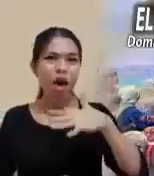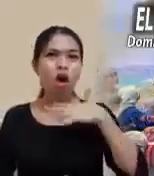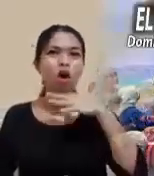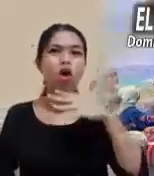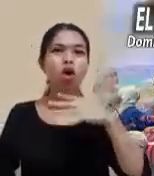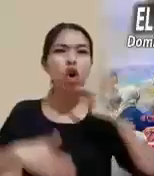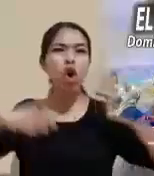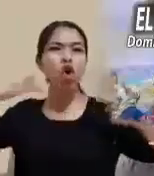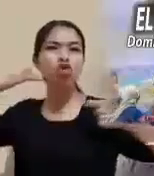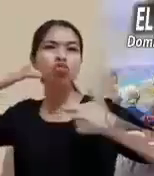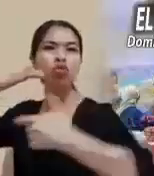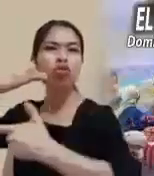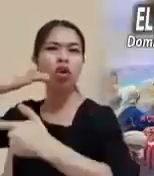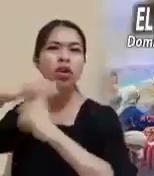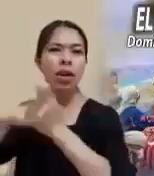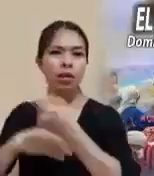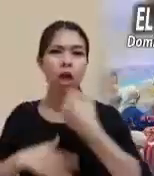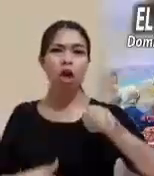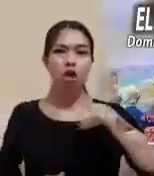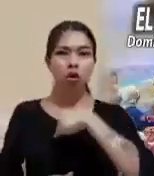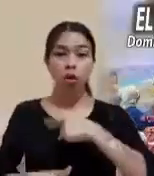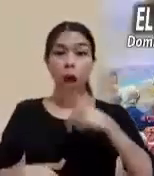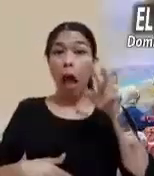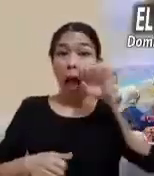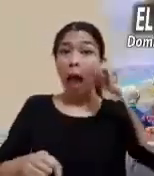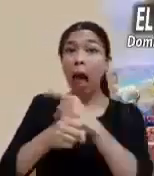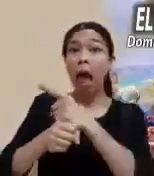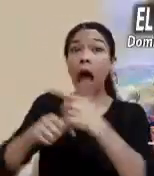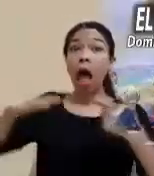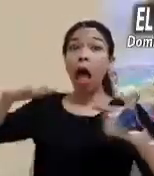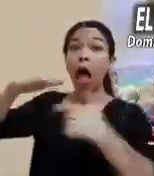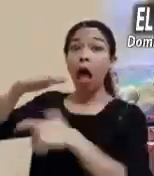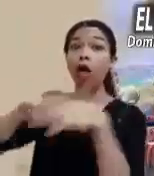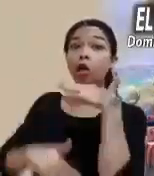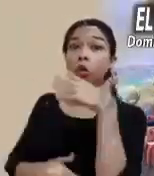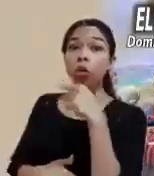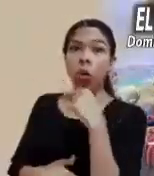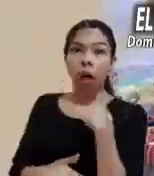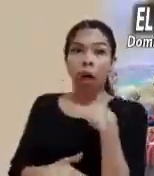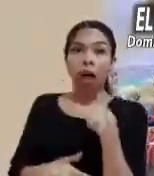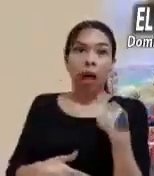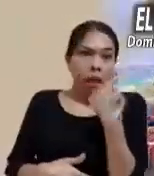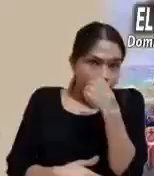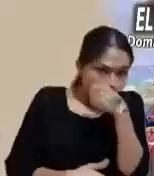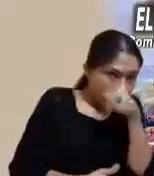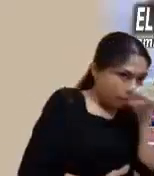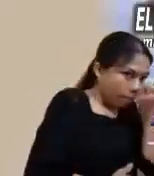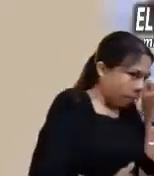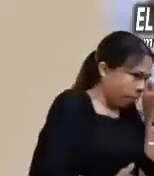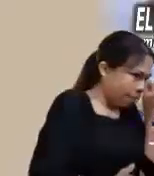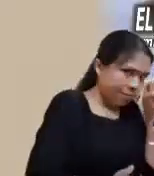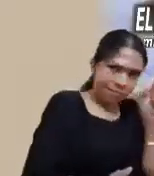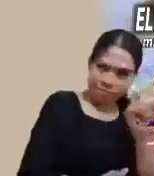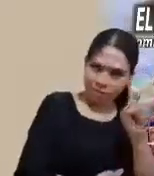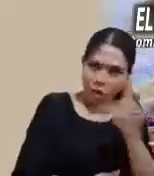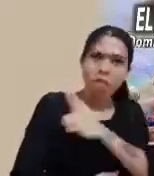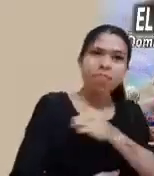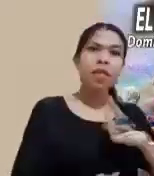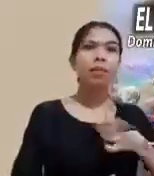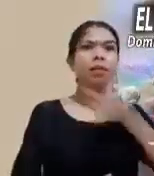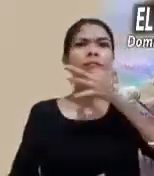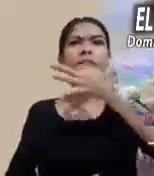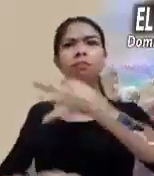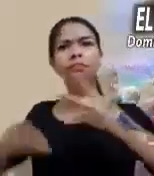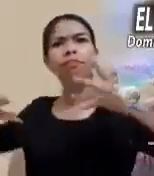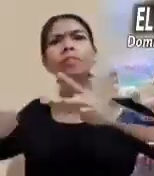que generamos o toleramos, en la complicidad con un mundo que olvida cada día a los más